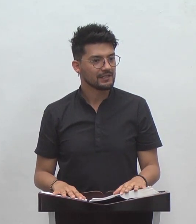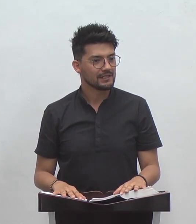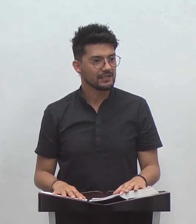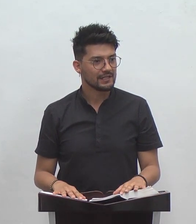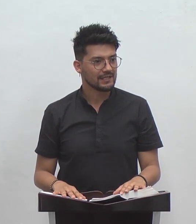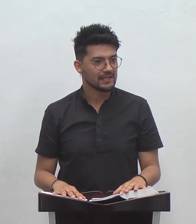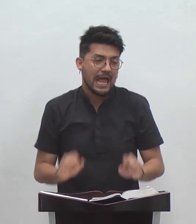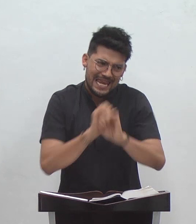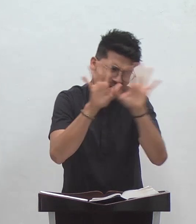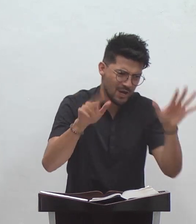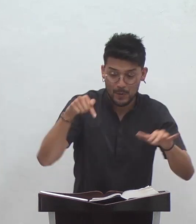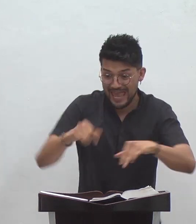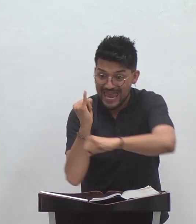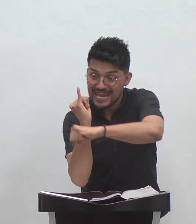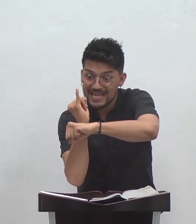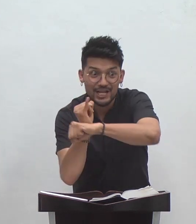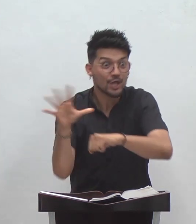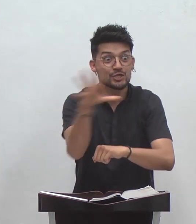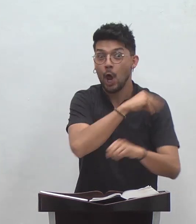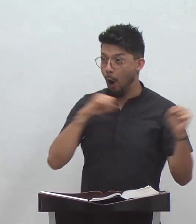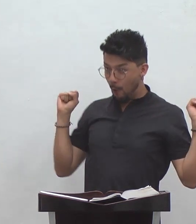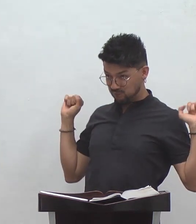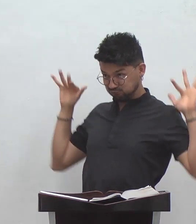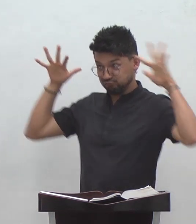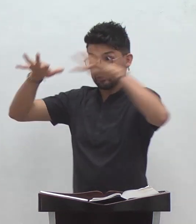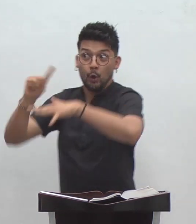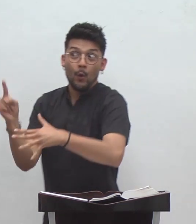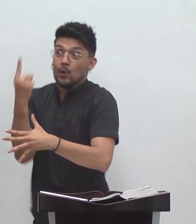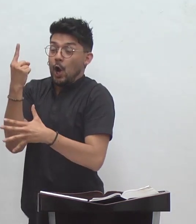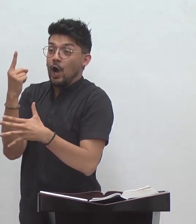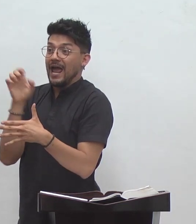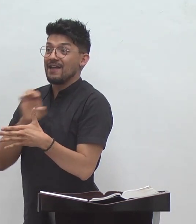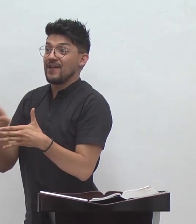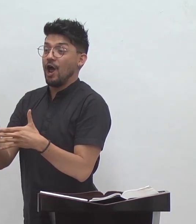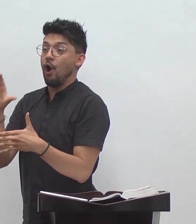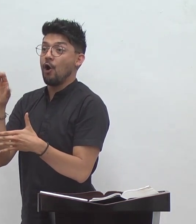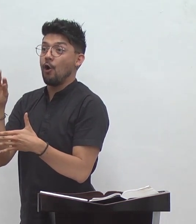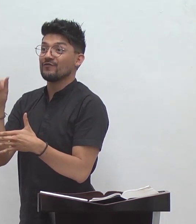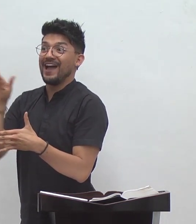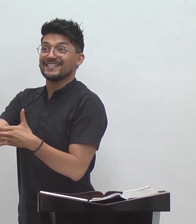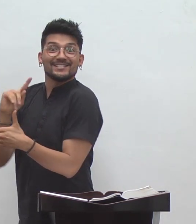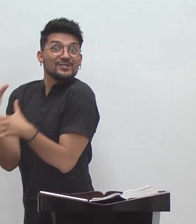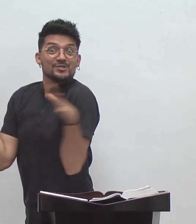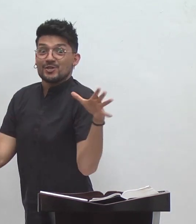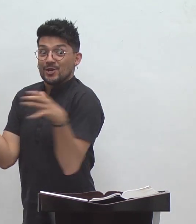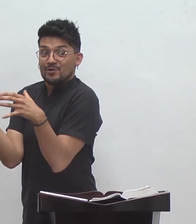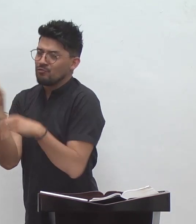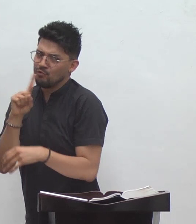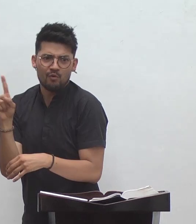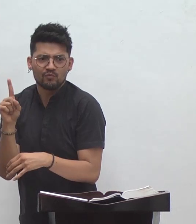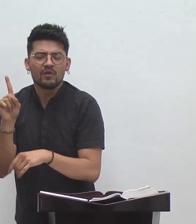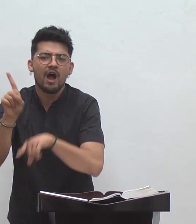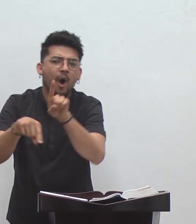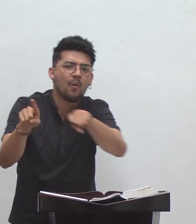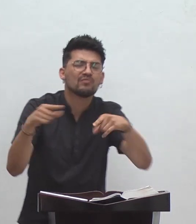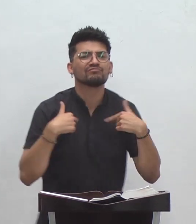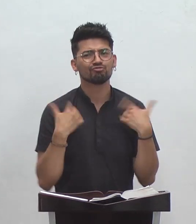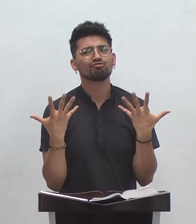dones. Claro, yo entiendo. Todos venimos a la iglesia, pero no podemos esperar que